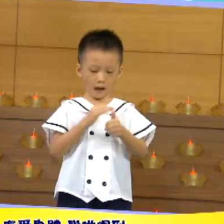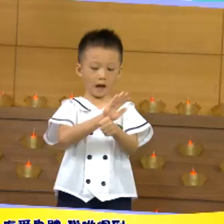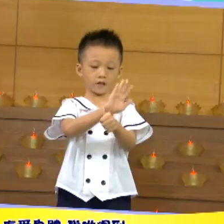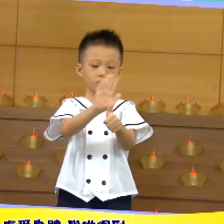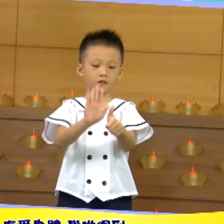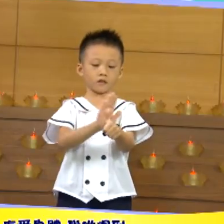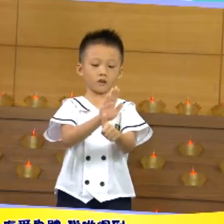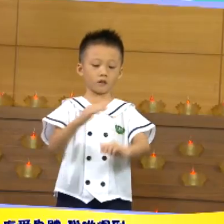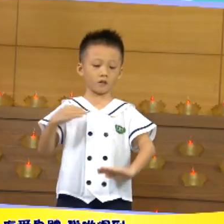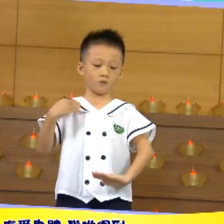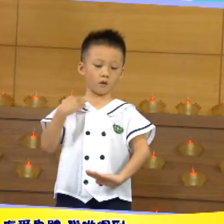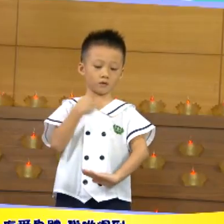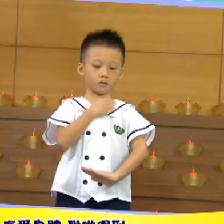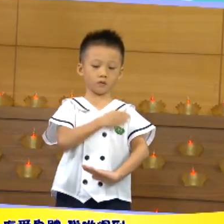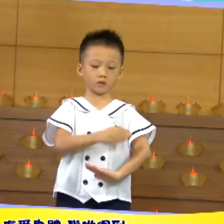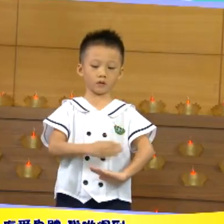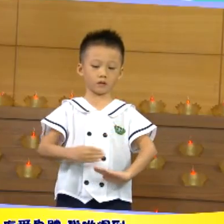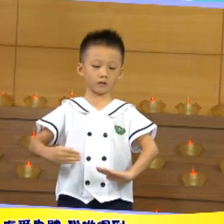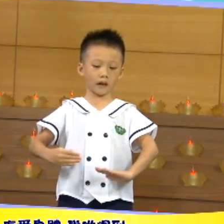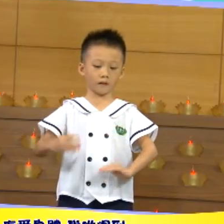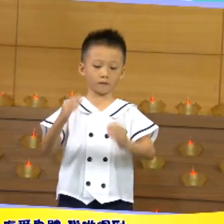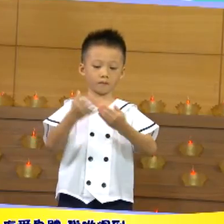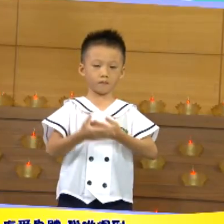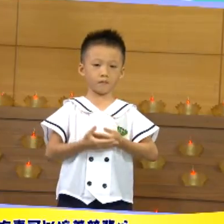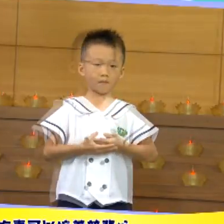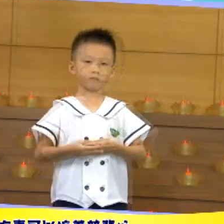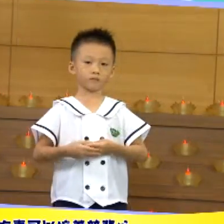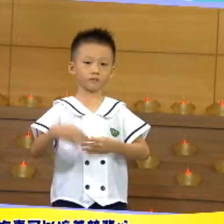疼爱身体我做得到。